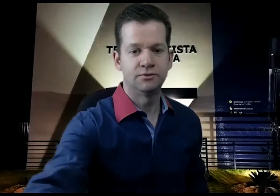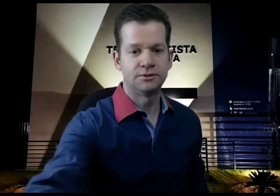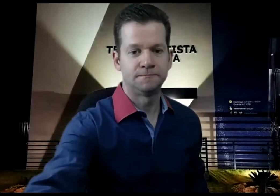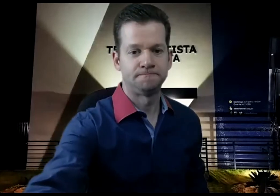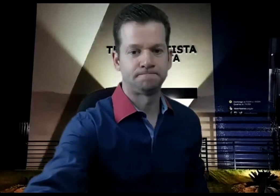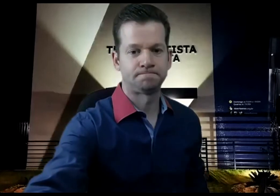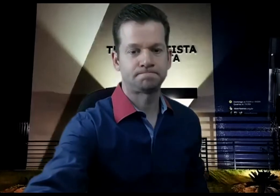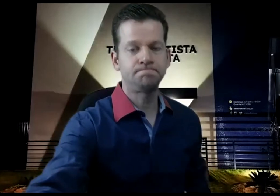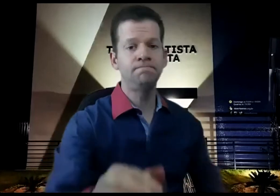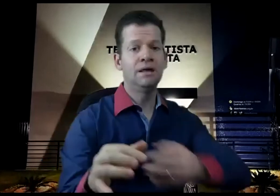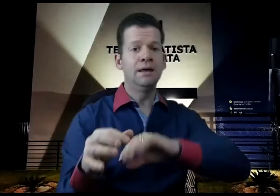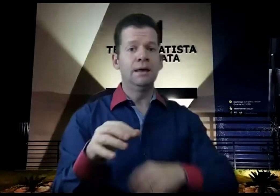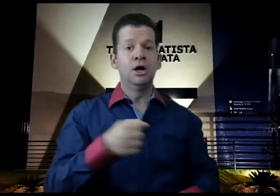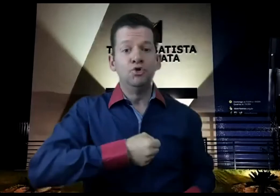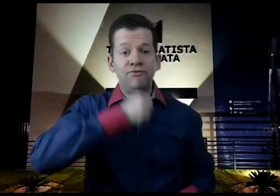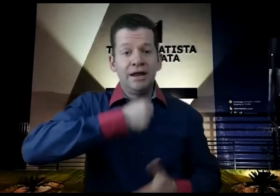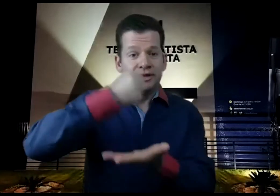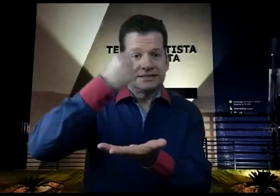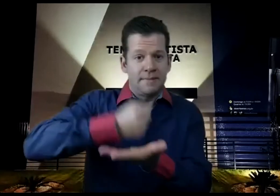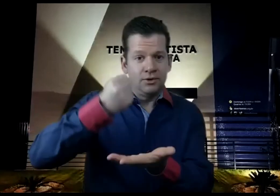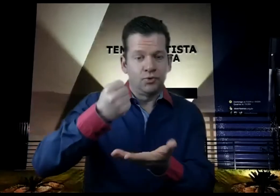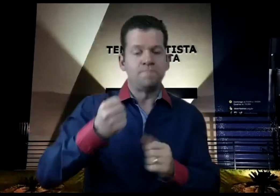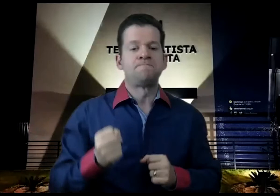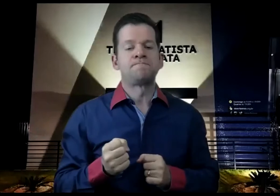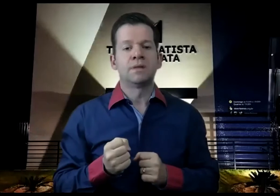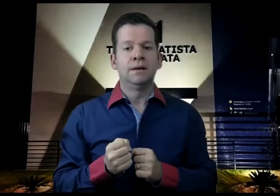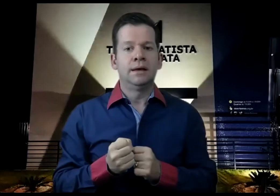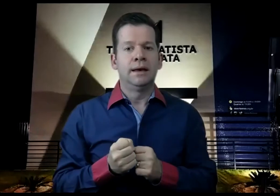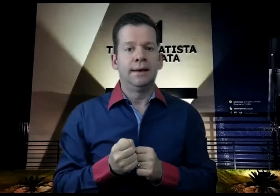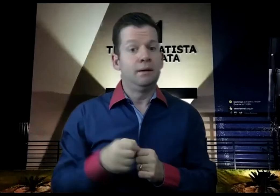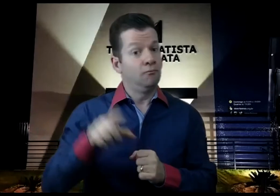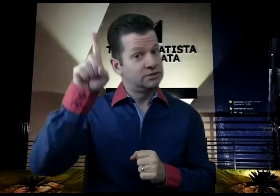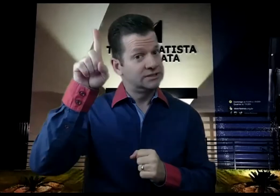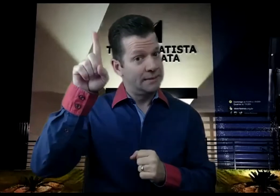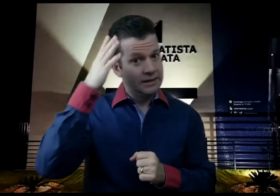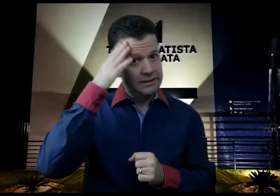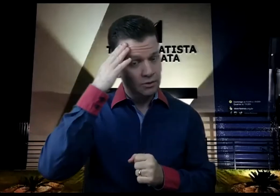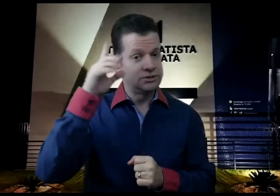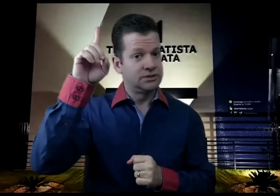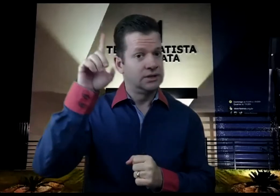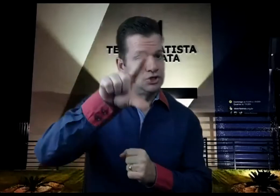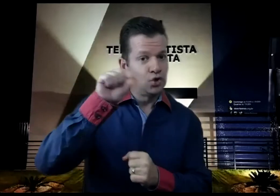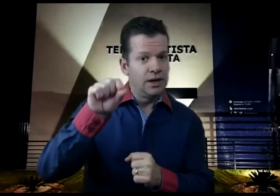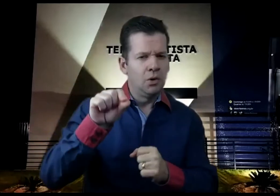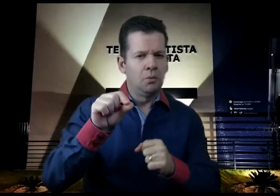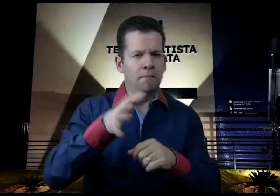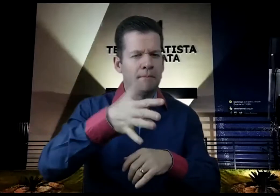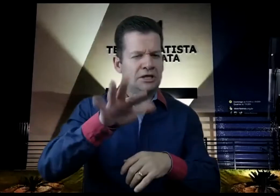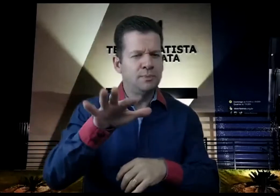livros. No Velho Testamento, você sabe que Deus escolheu mais ou